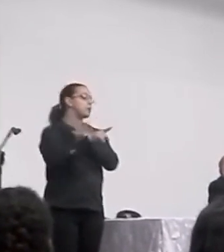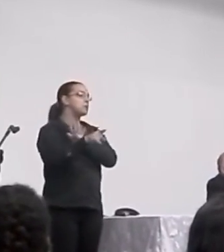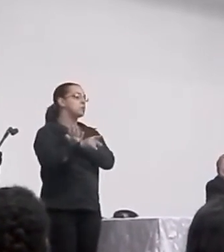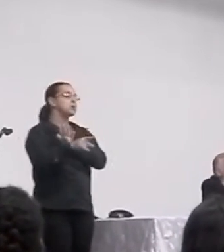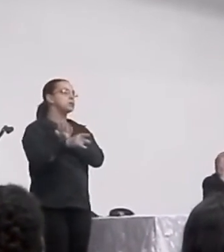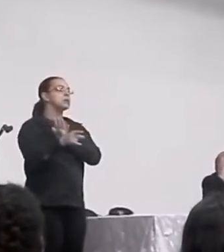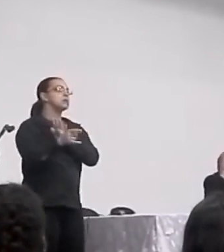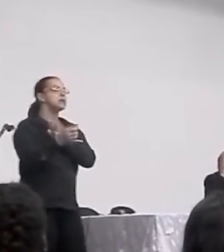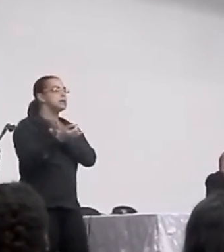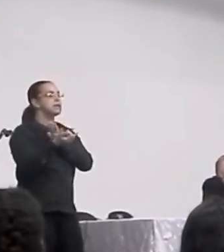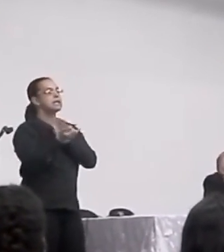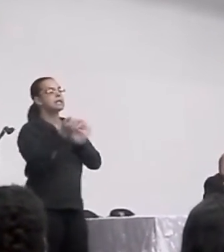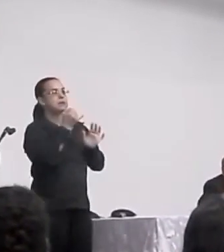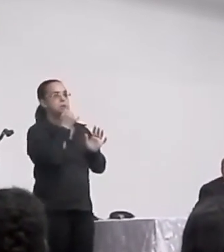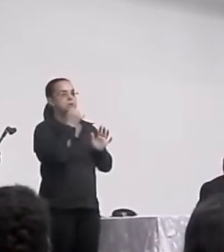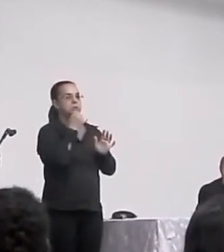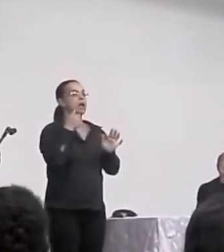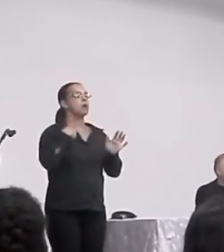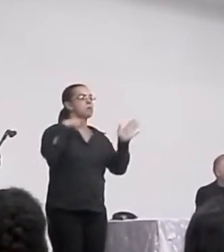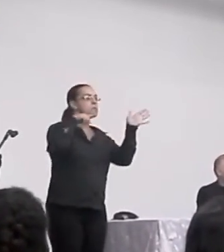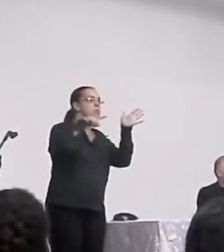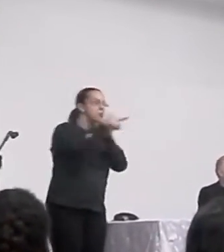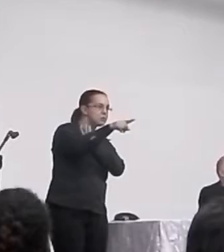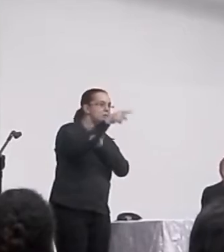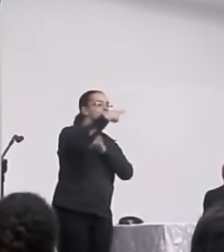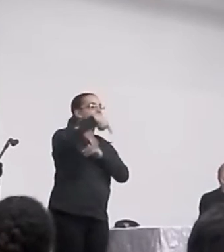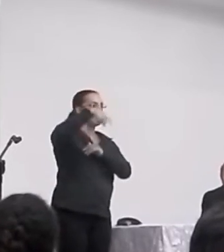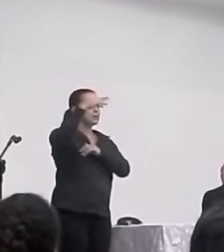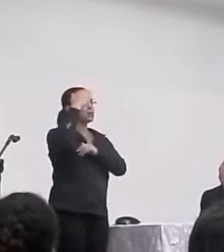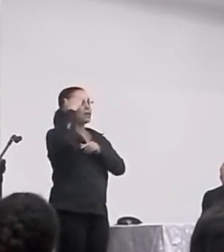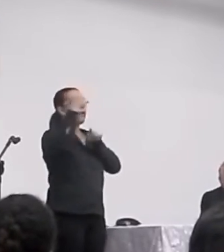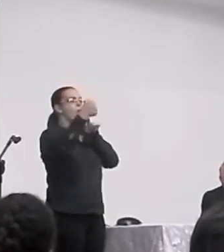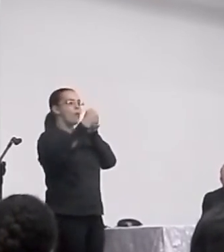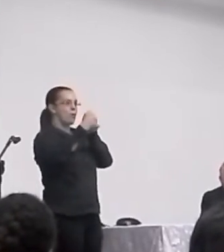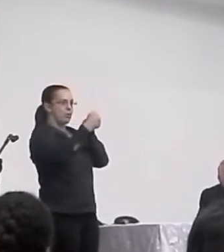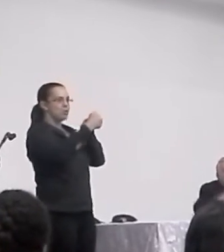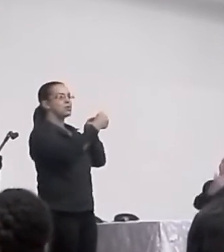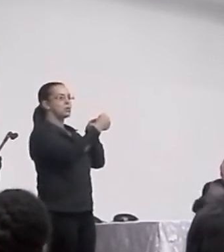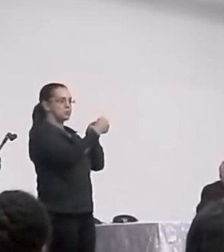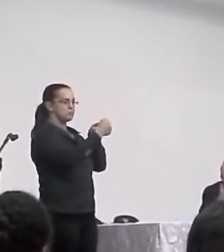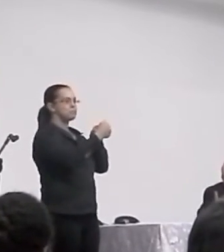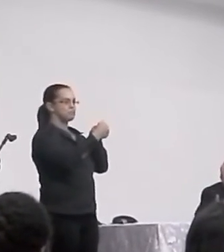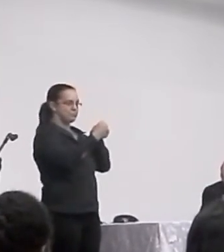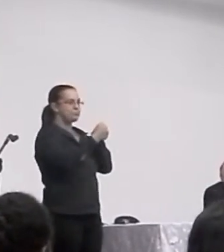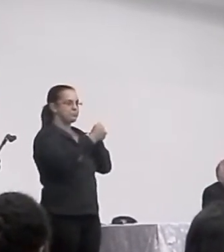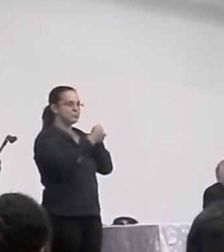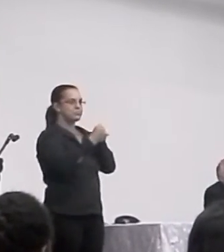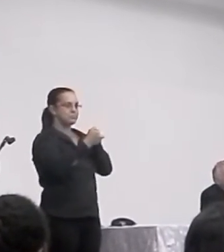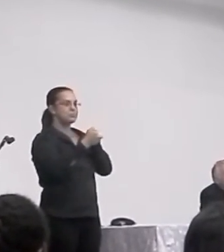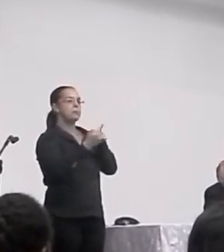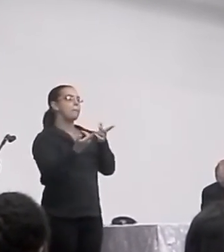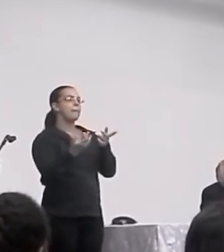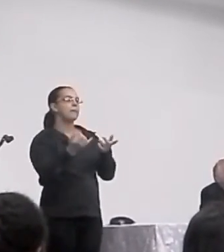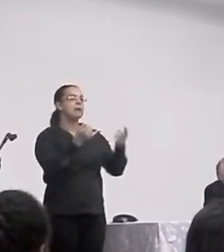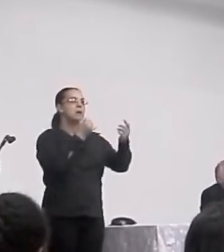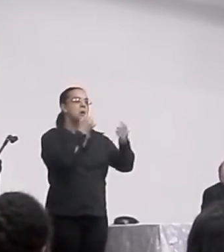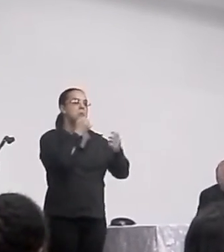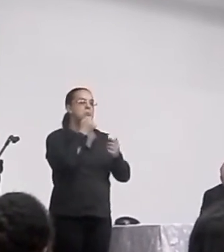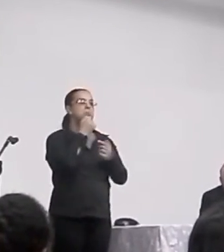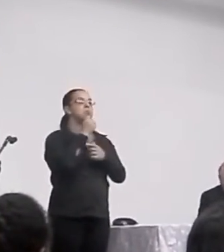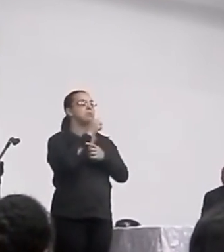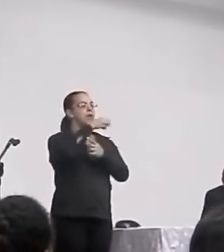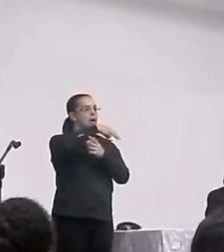no final vocês vão ficar mais complexos. O Lula foi o filósofo. A mesma coisa, Machado de Assis é bem